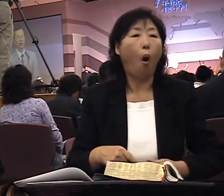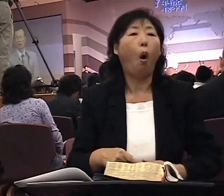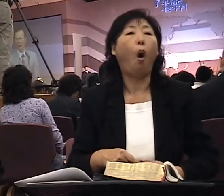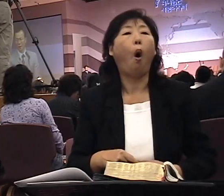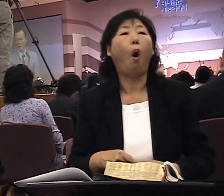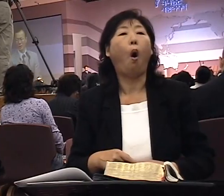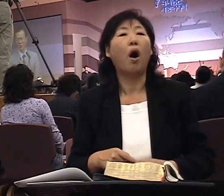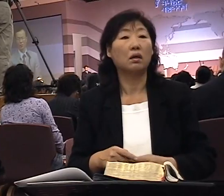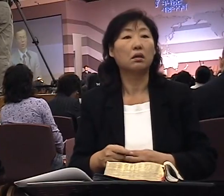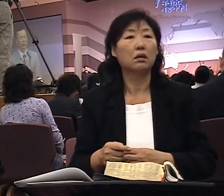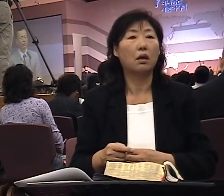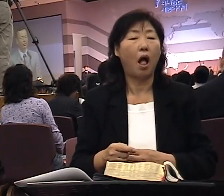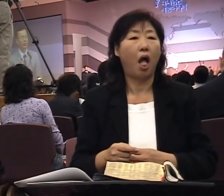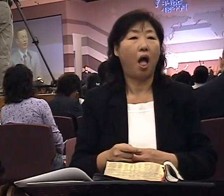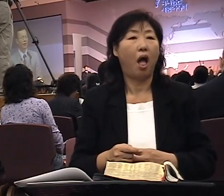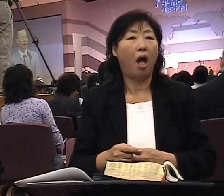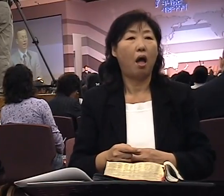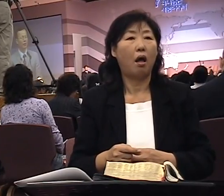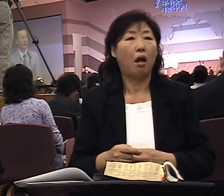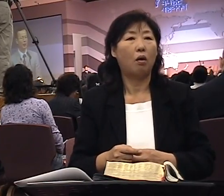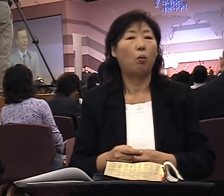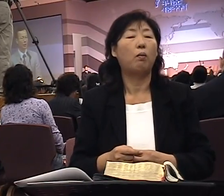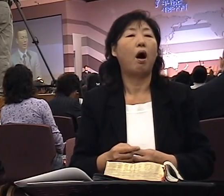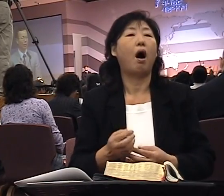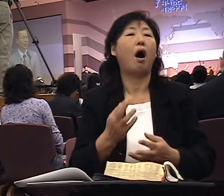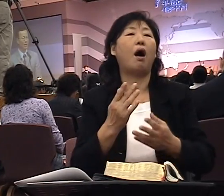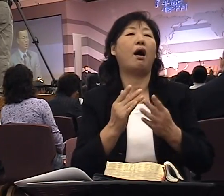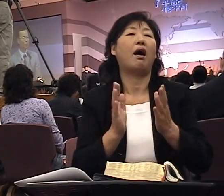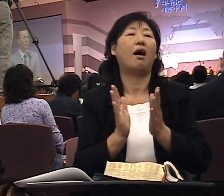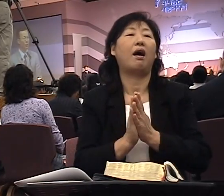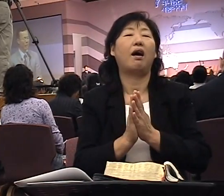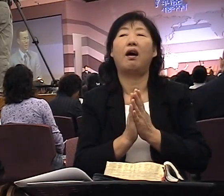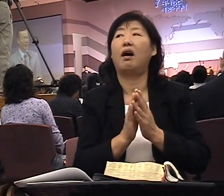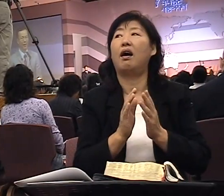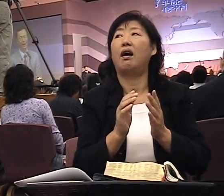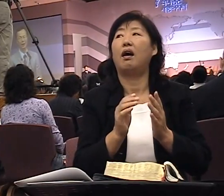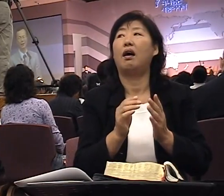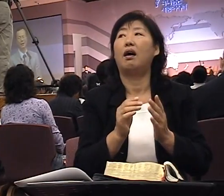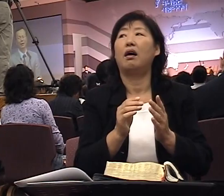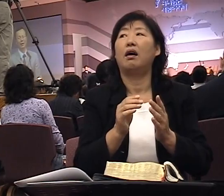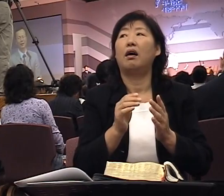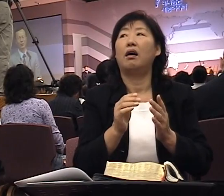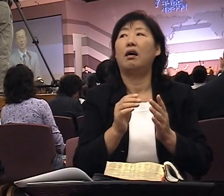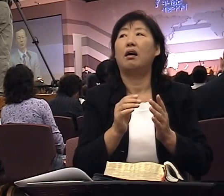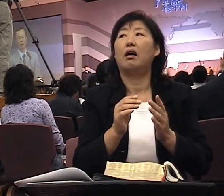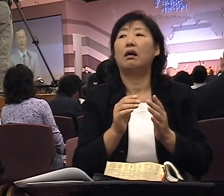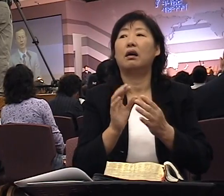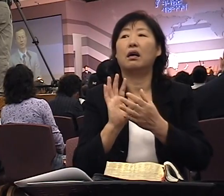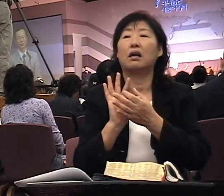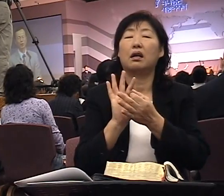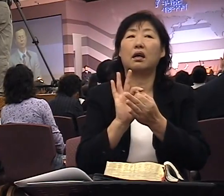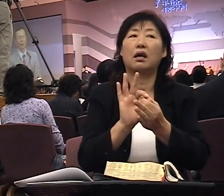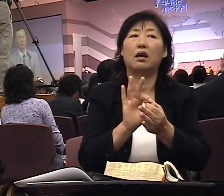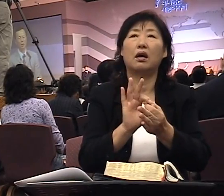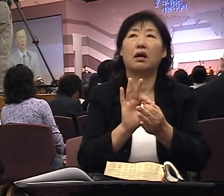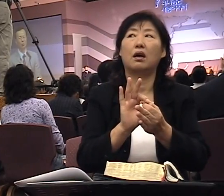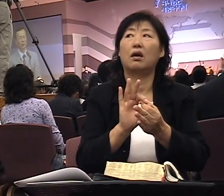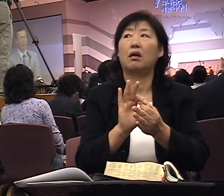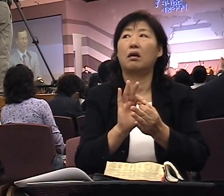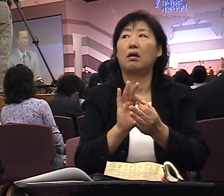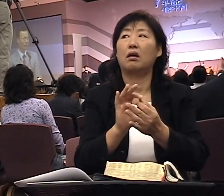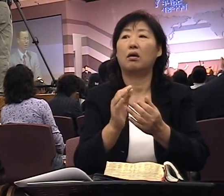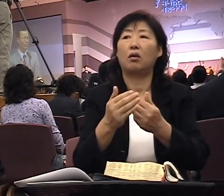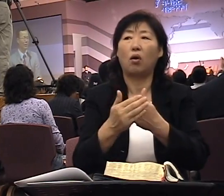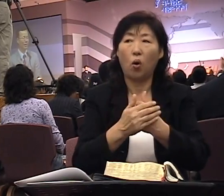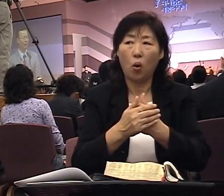특별히 얼바인에 사시는 성도님들, 샌디에고 카운티 사시는 분들 괜찮나 계속 그들의 그 전도를 받고